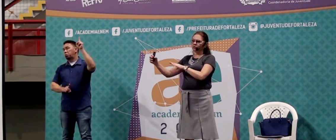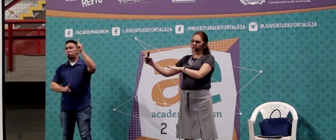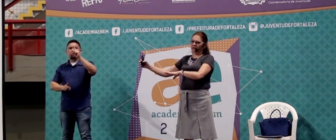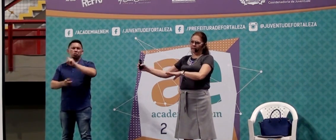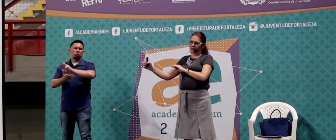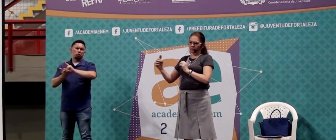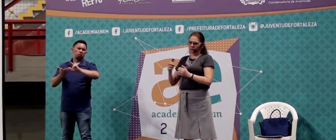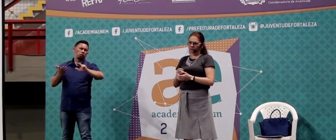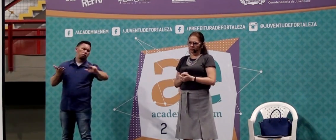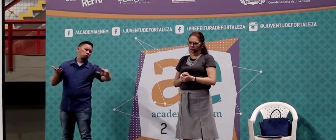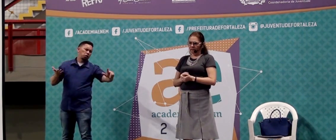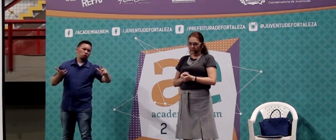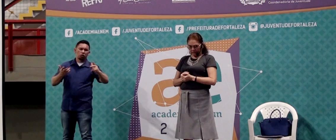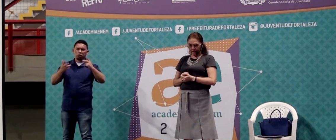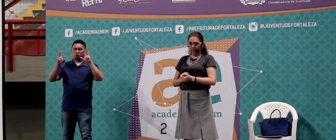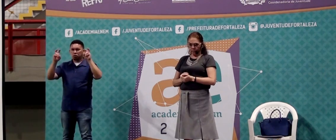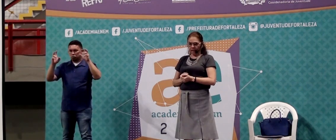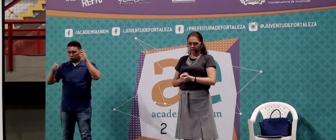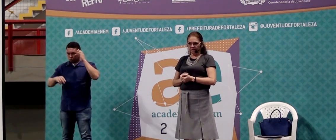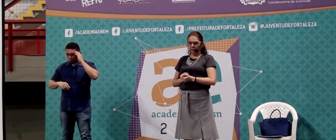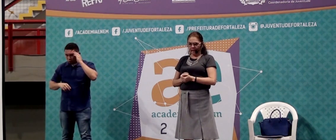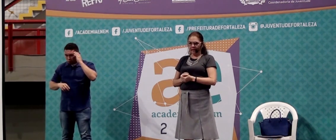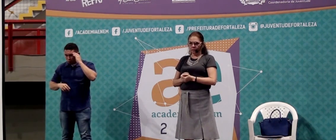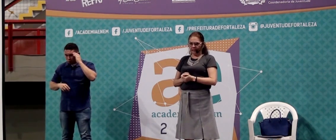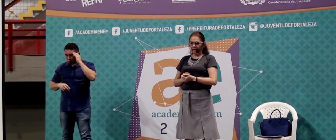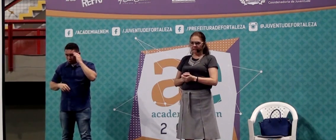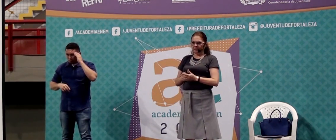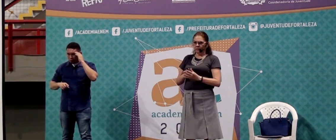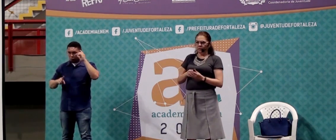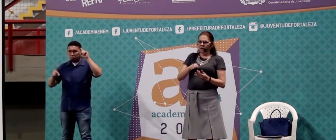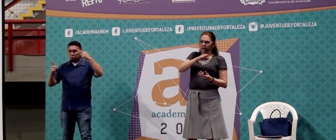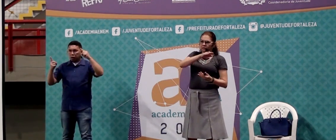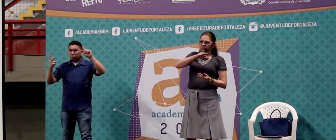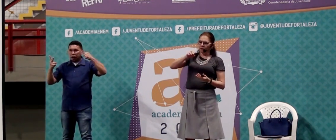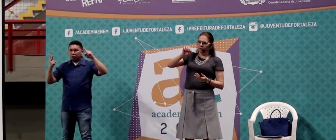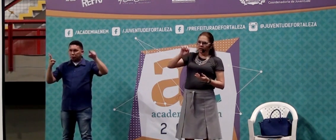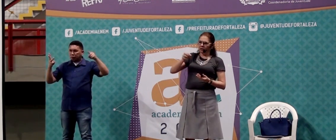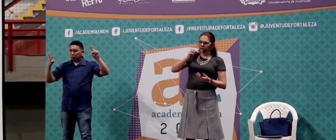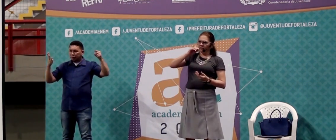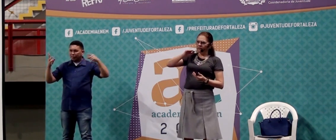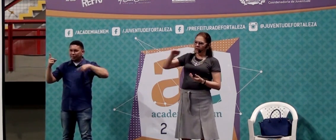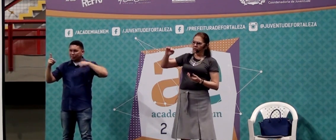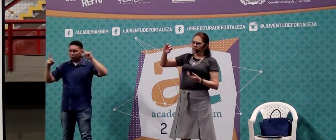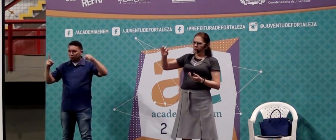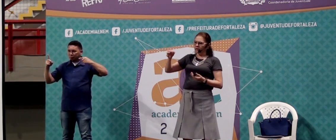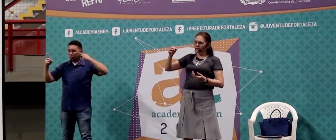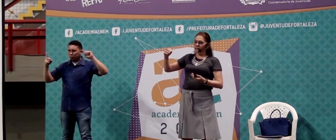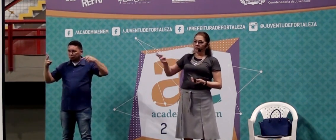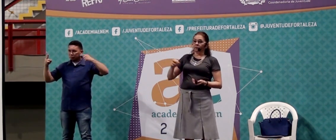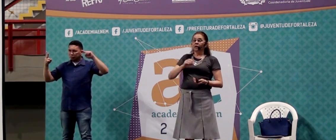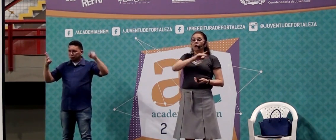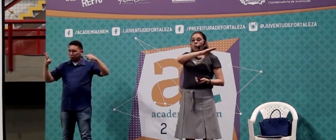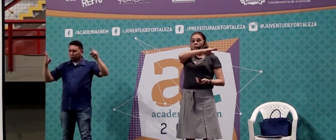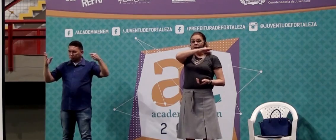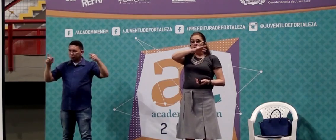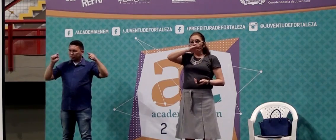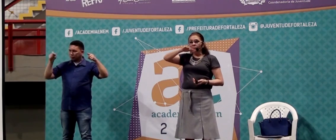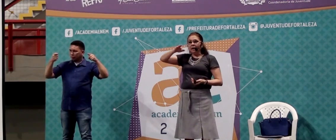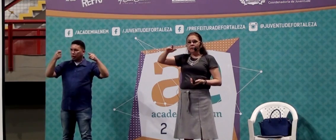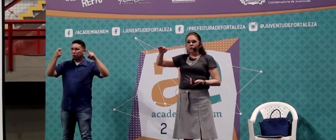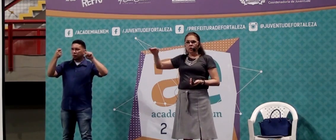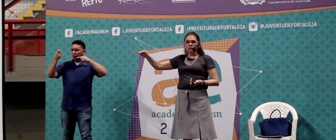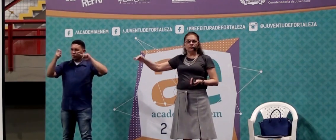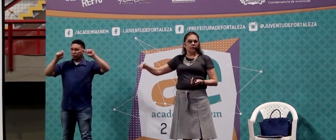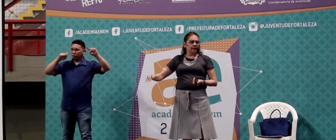entre outros elementos. Vocês entenderam que isso é uma enumeração? Eu cito uma coisa, vírgula, outra coisa, vírgula.